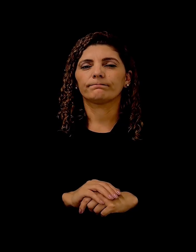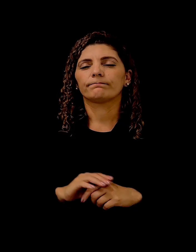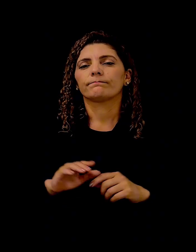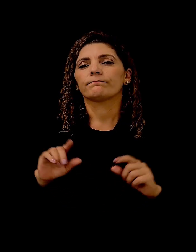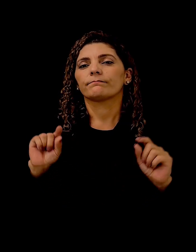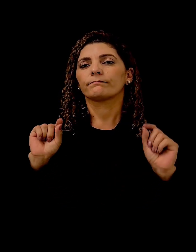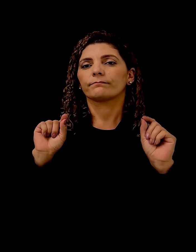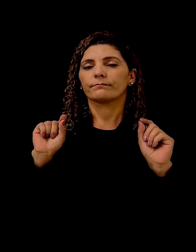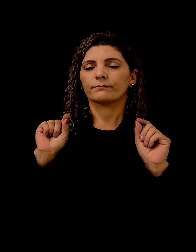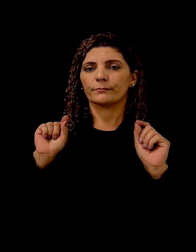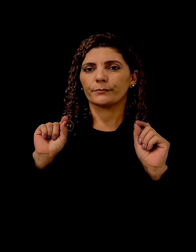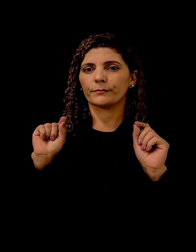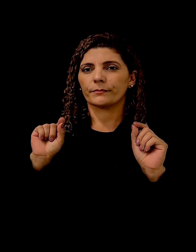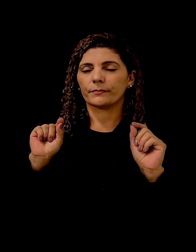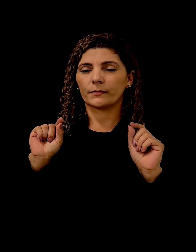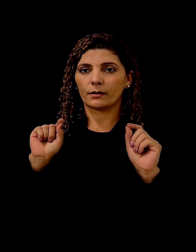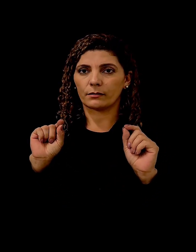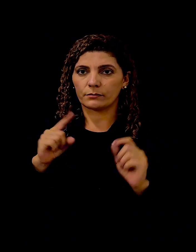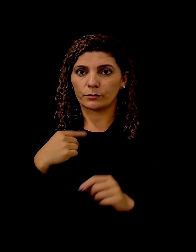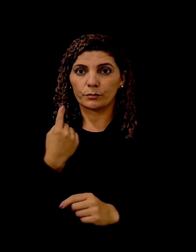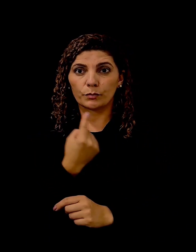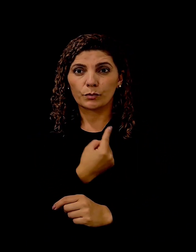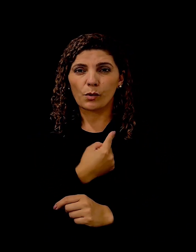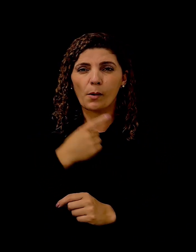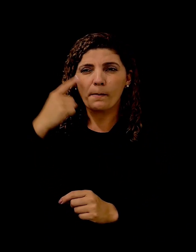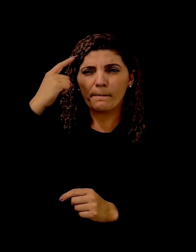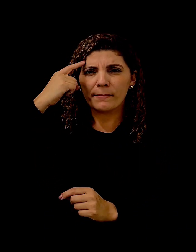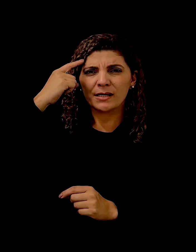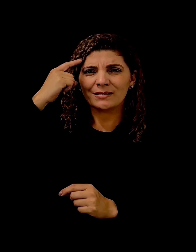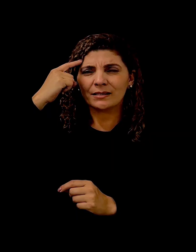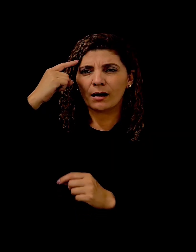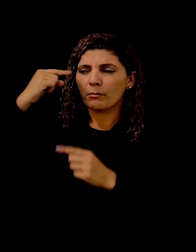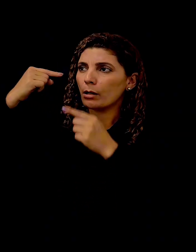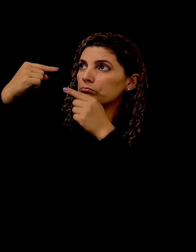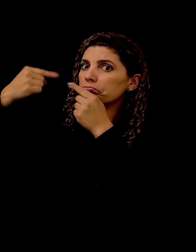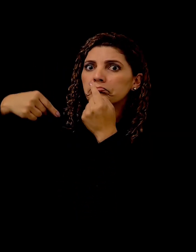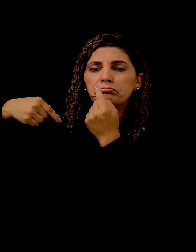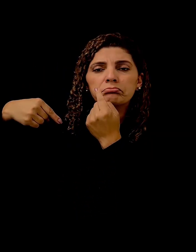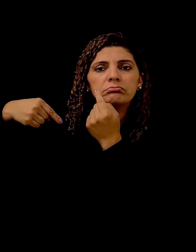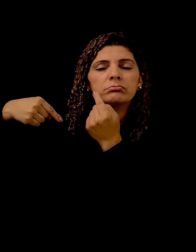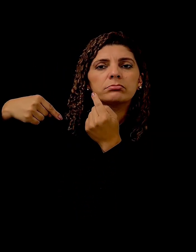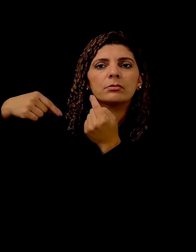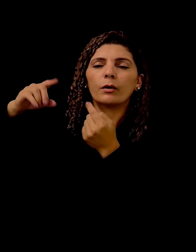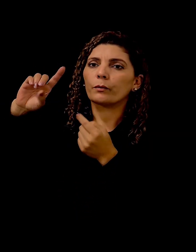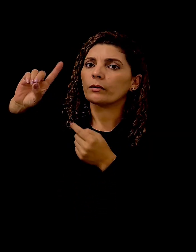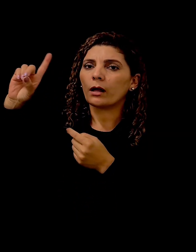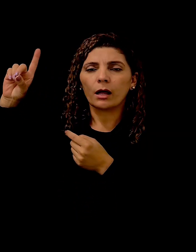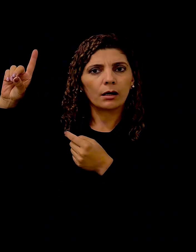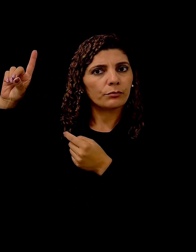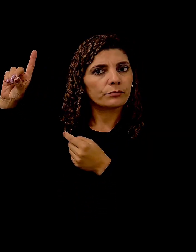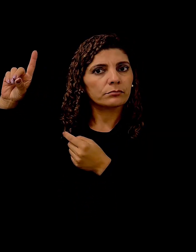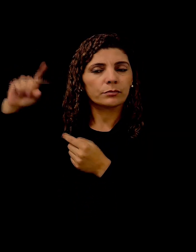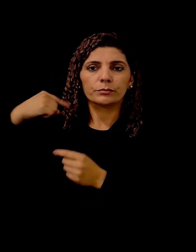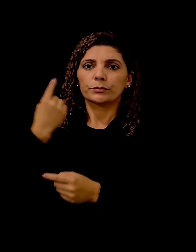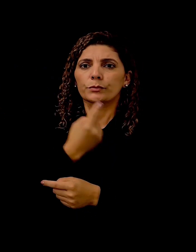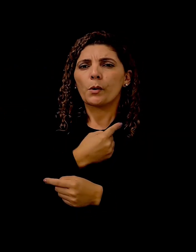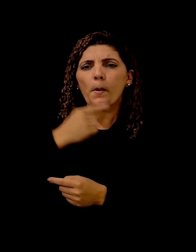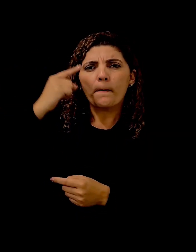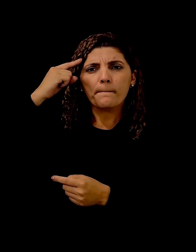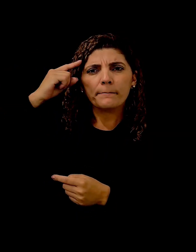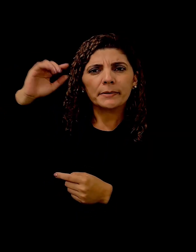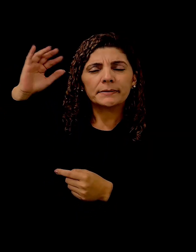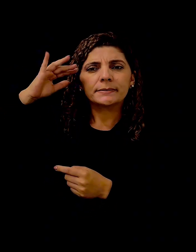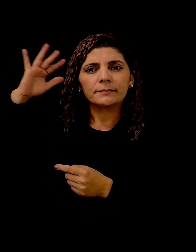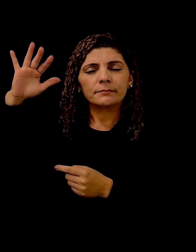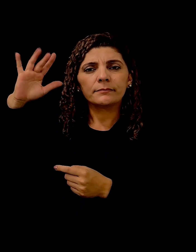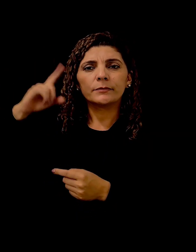se a nossa cabeça não combinar com a cabeça de Deus, se os nossos pensamentos, se